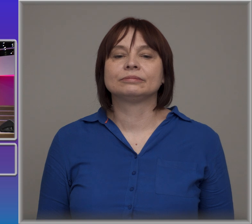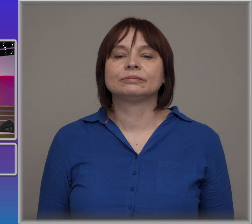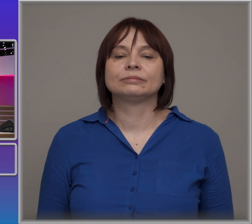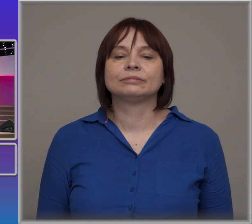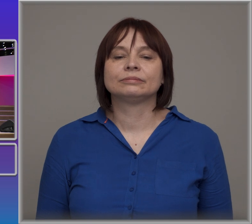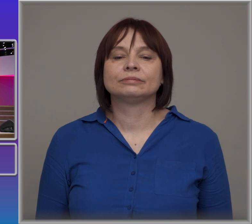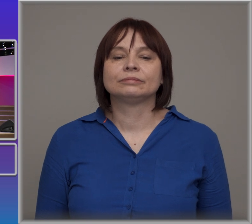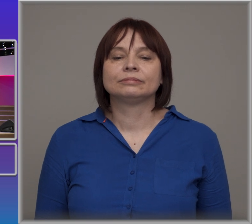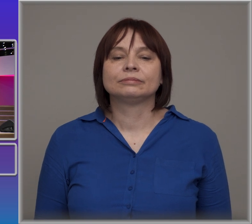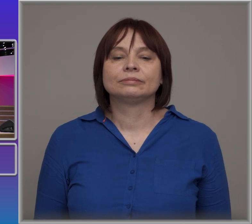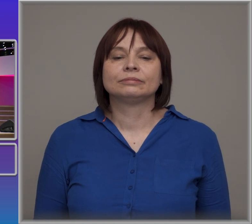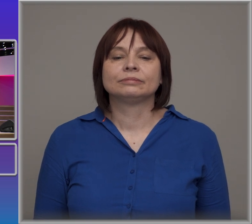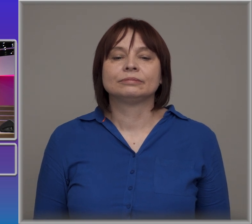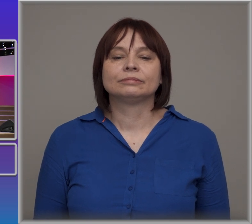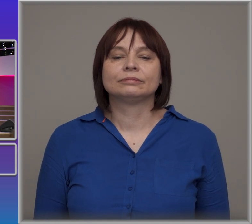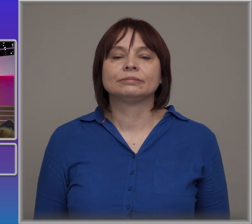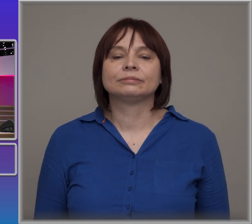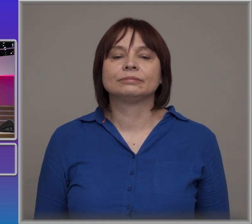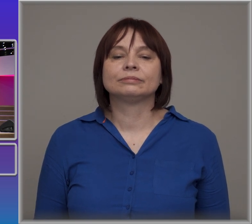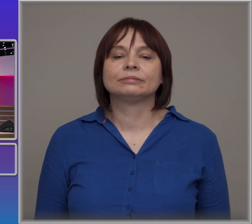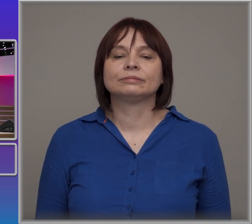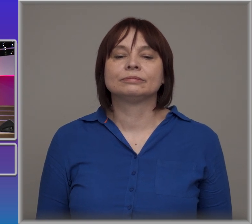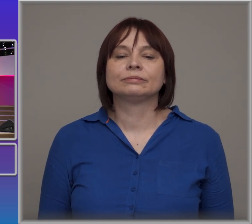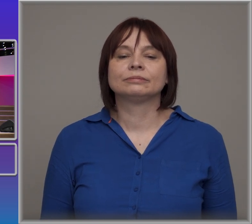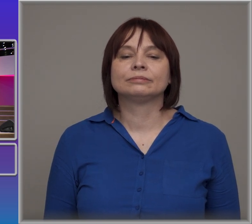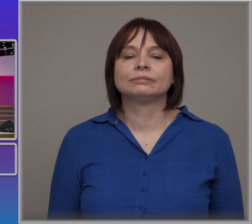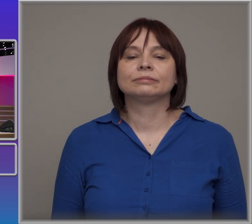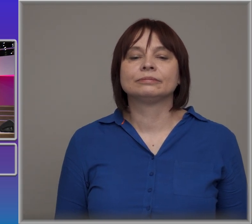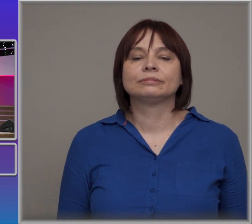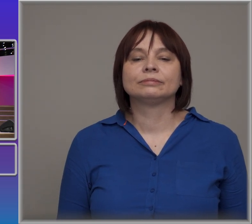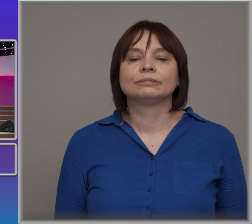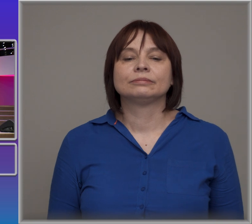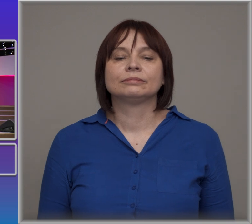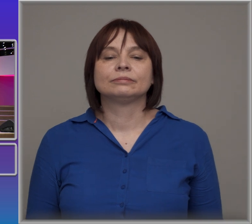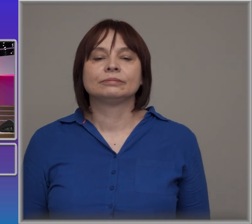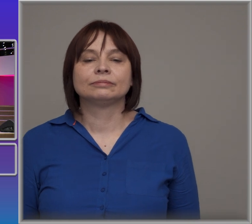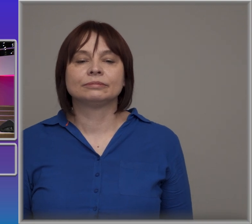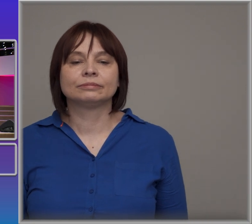можете прийти в здание церкви, здесь стоит жертвенник, и можете совершить свое пожертвование.